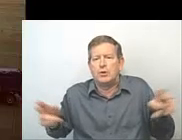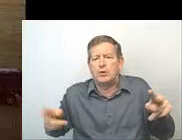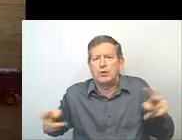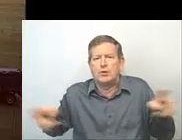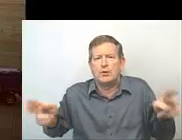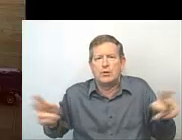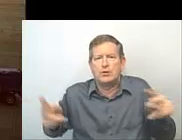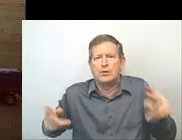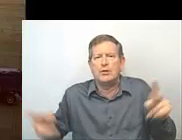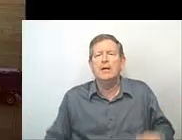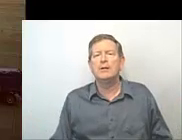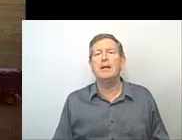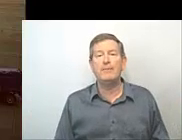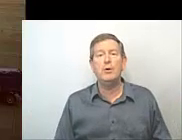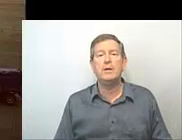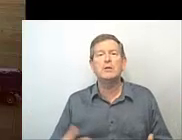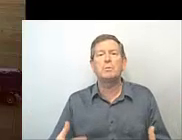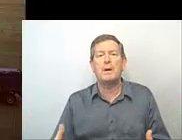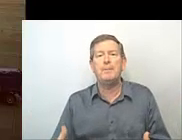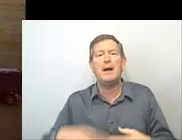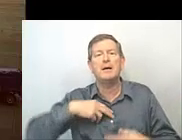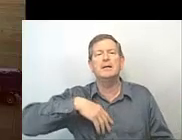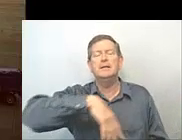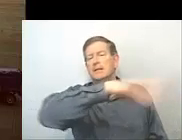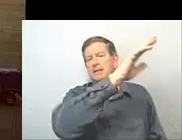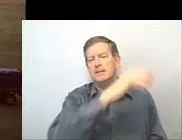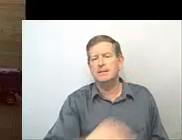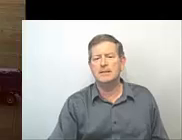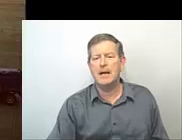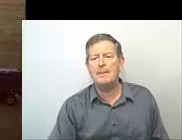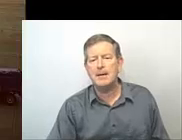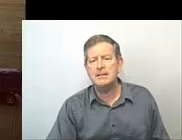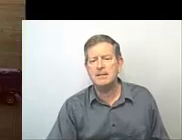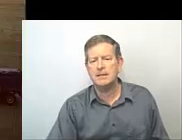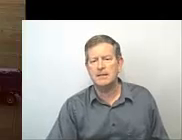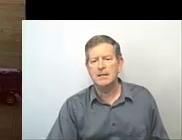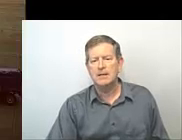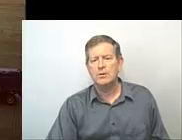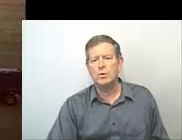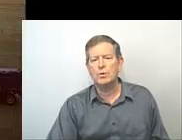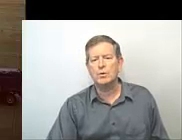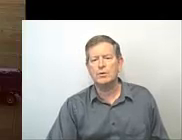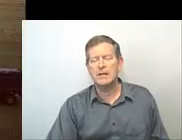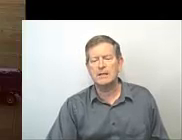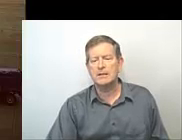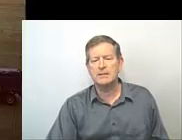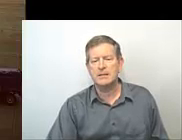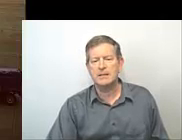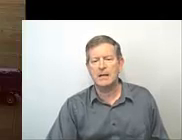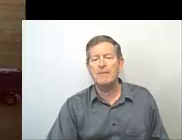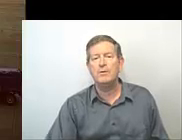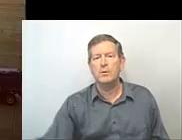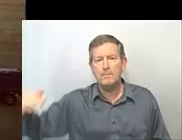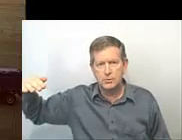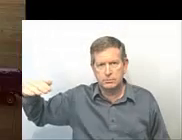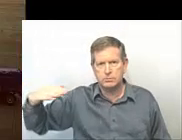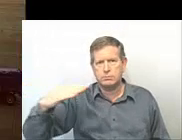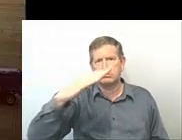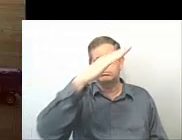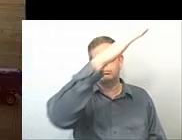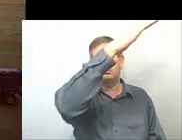turbines de l'avion qui se prépare à partir. Donc ça c'est un